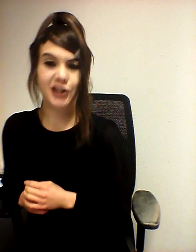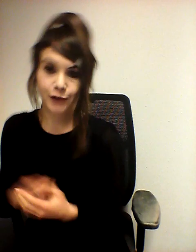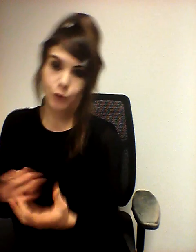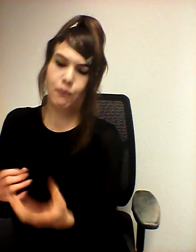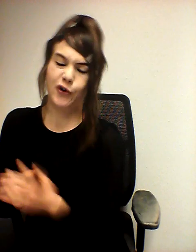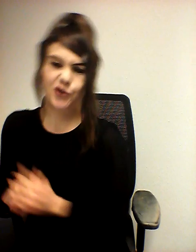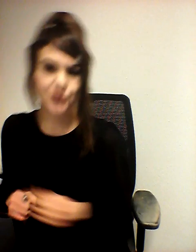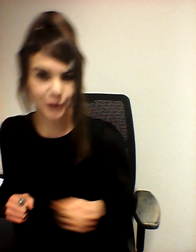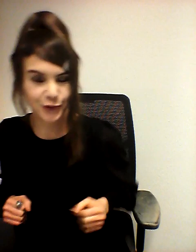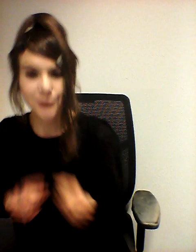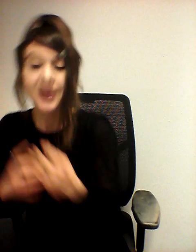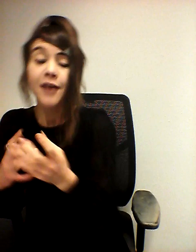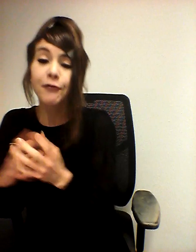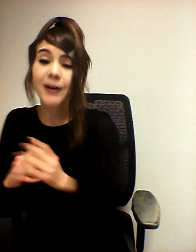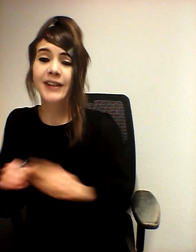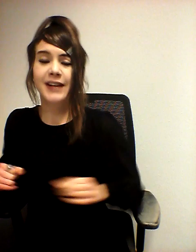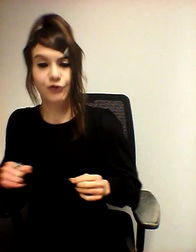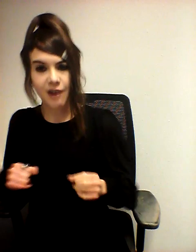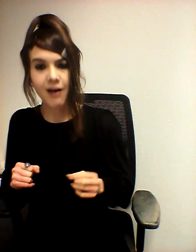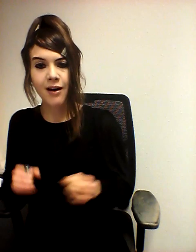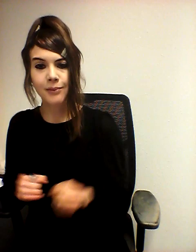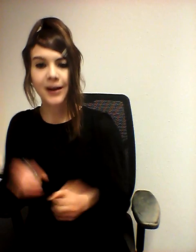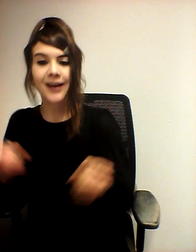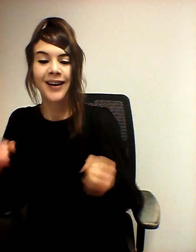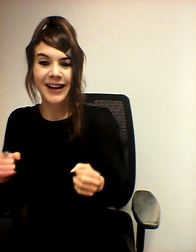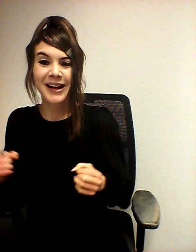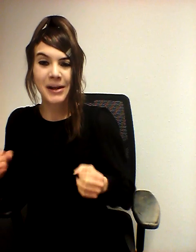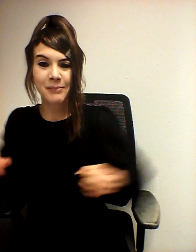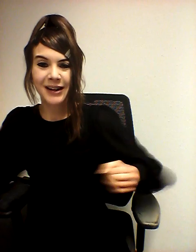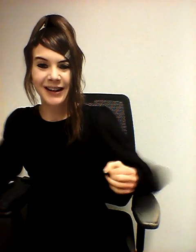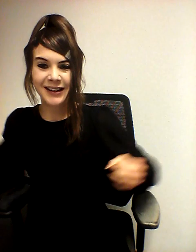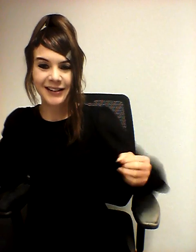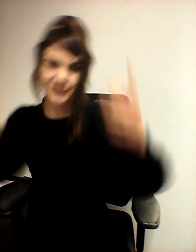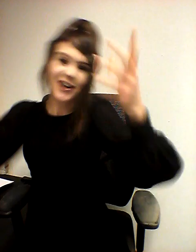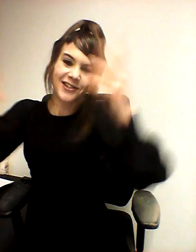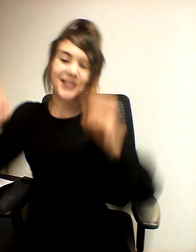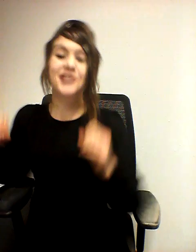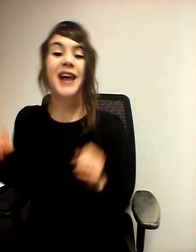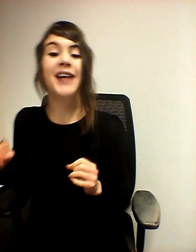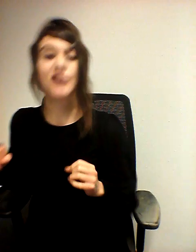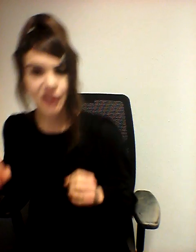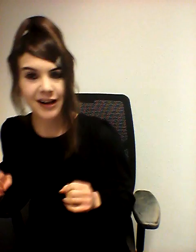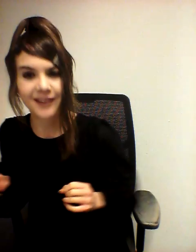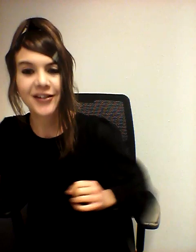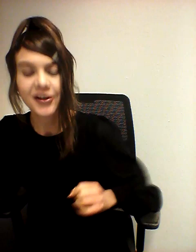absorptiedeel, de borstelzoom van jouw darmen. Dat zijn de cellen